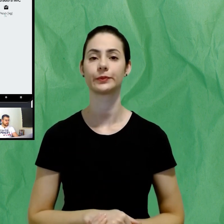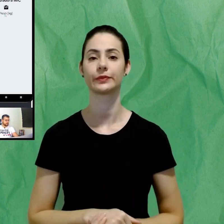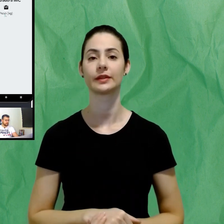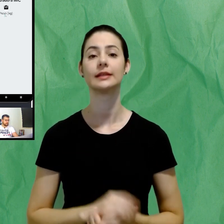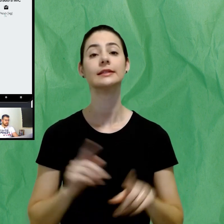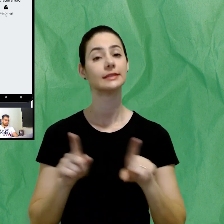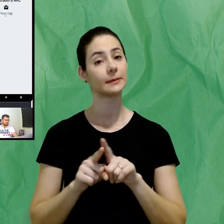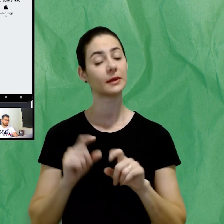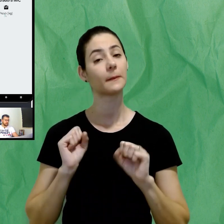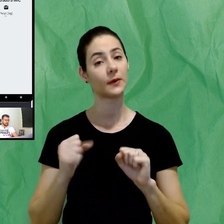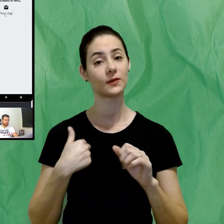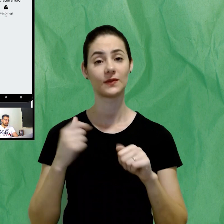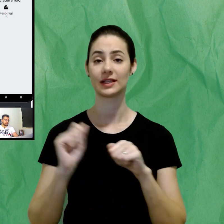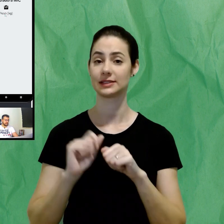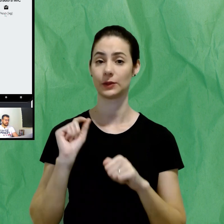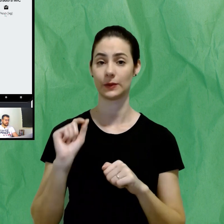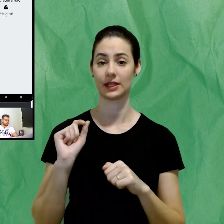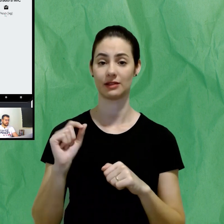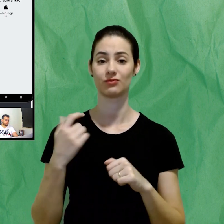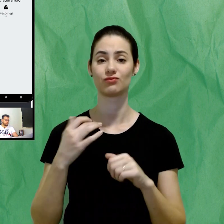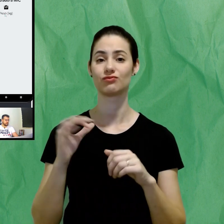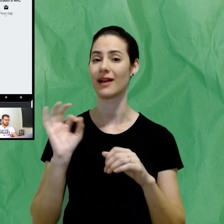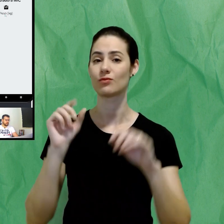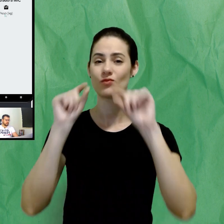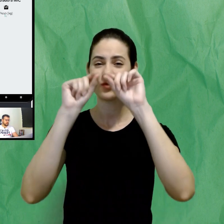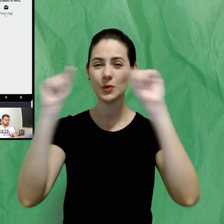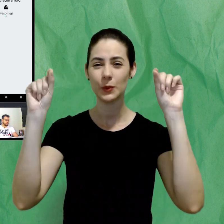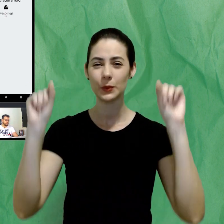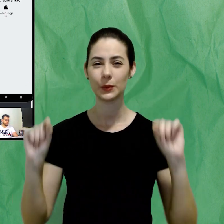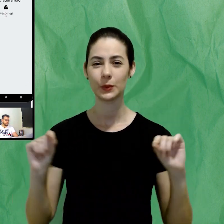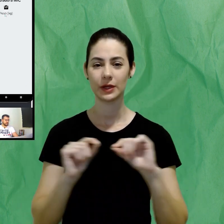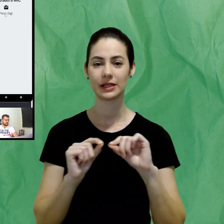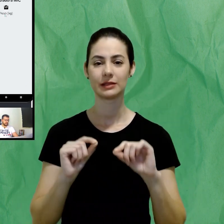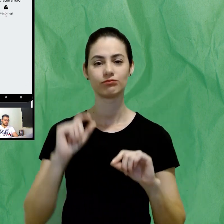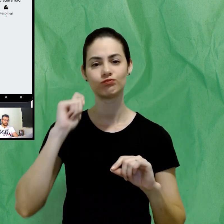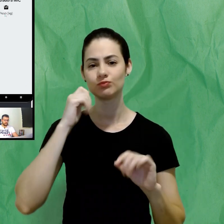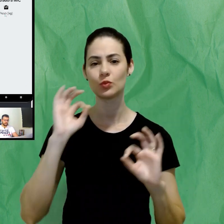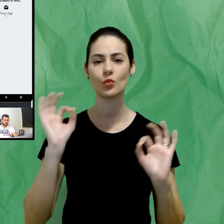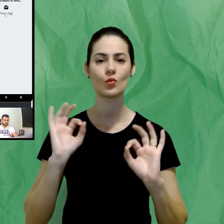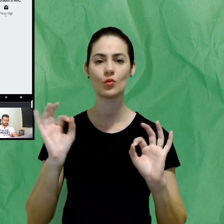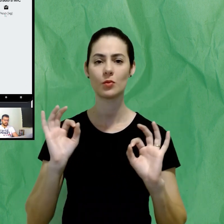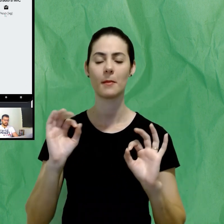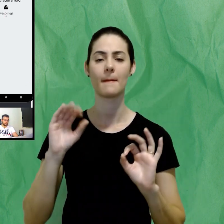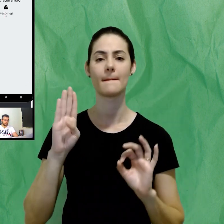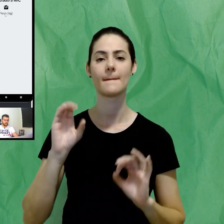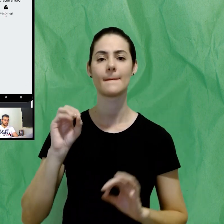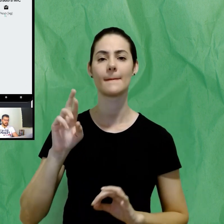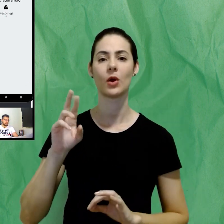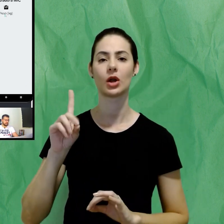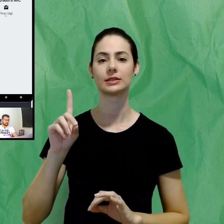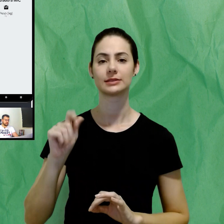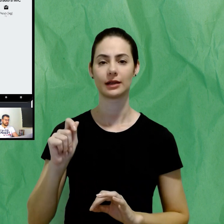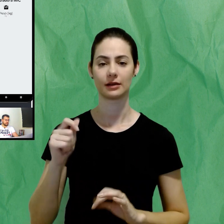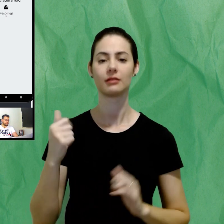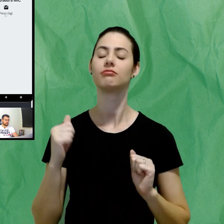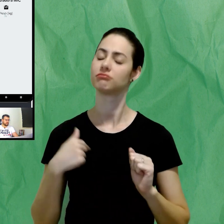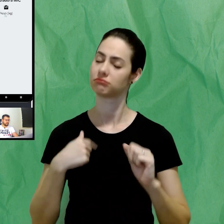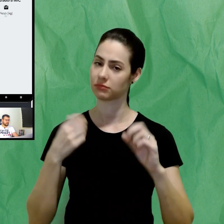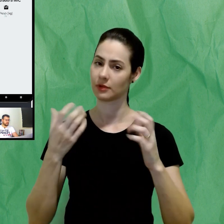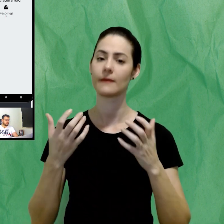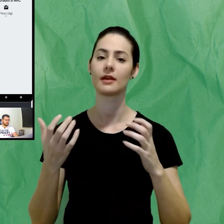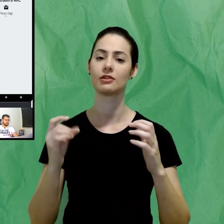o que eu posso fazer? Ali ele está sem borda nenhuma. Olha só, eu posso passar aqui no React Native apenas a